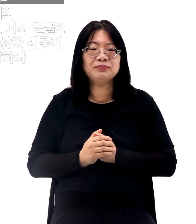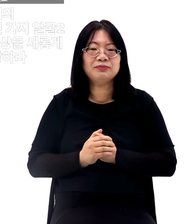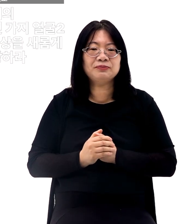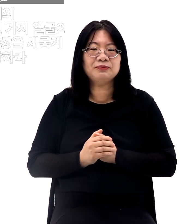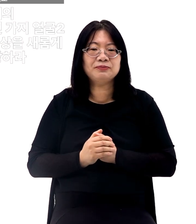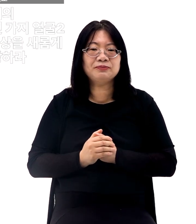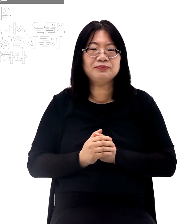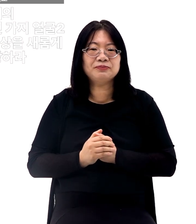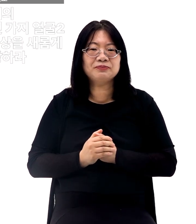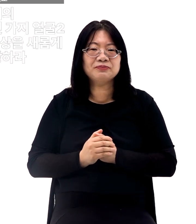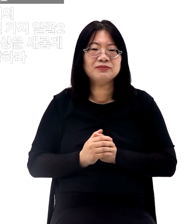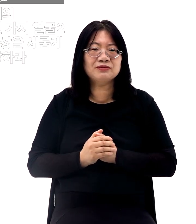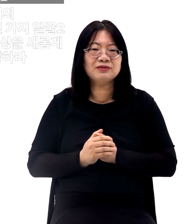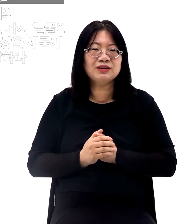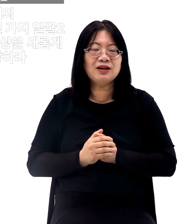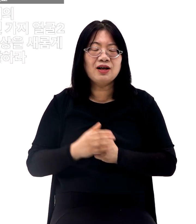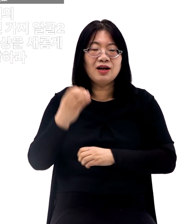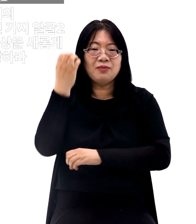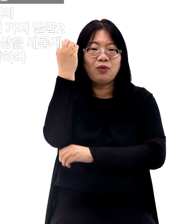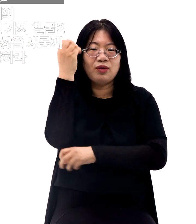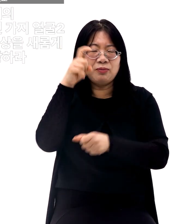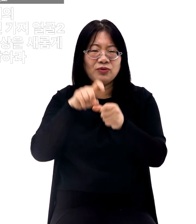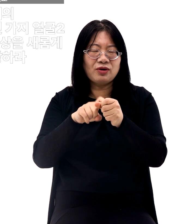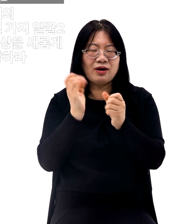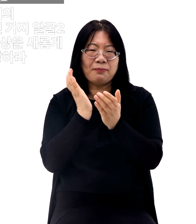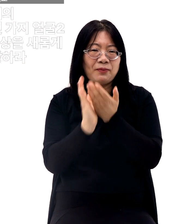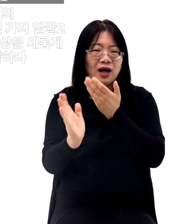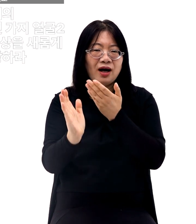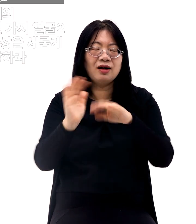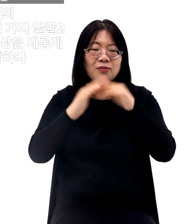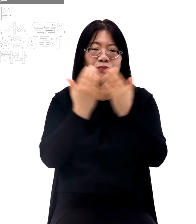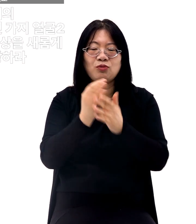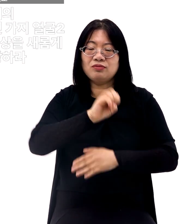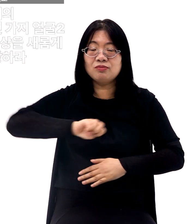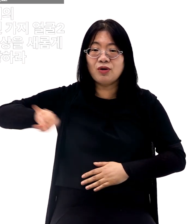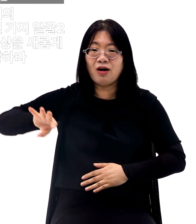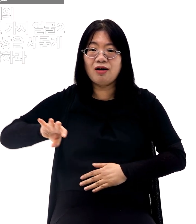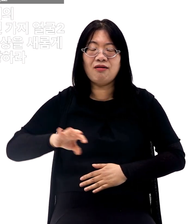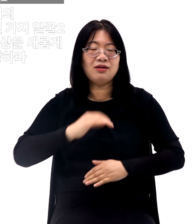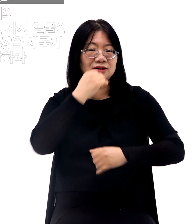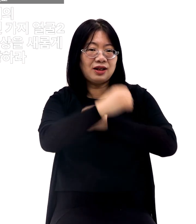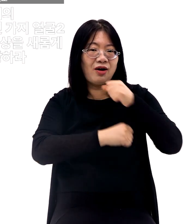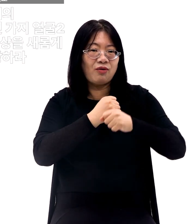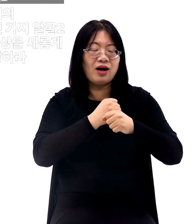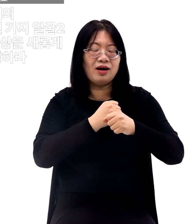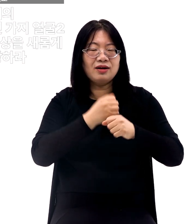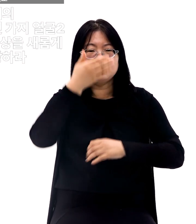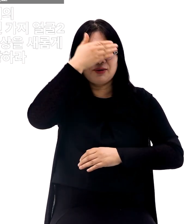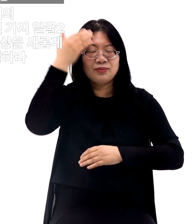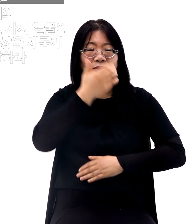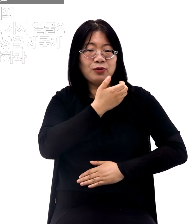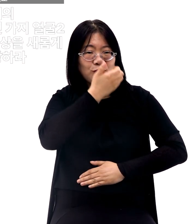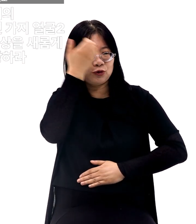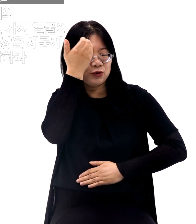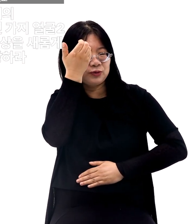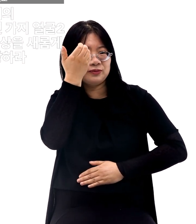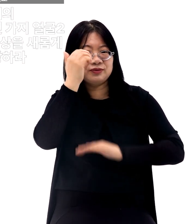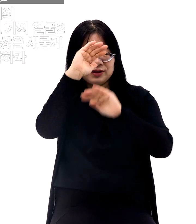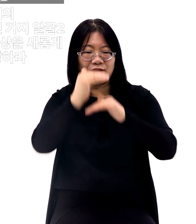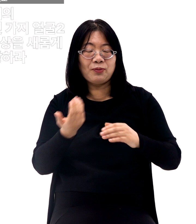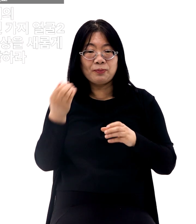비본질적인 것을 걷어내자는 이런 자유와 젊은이들의 꿈을 담은 이 가사로